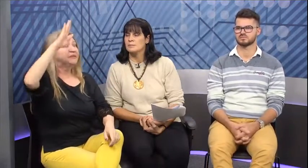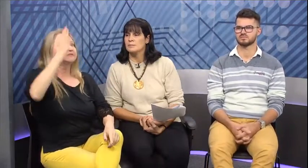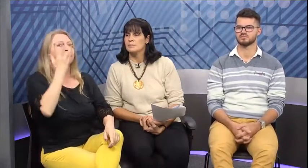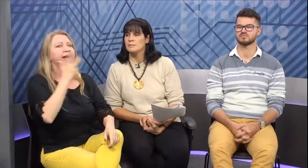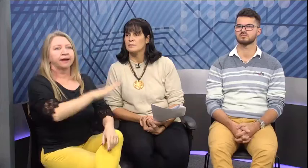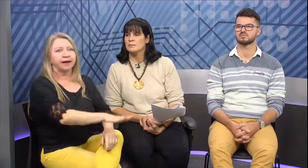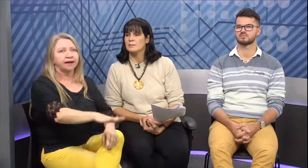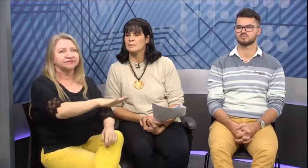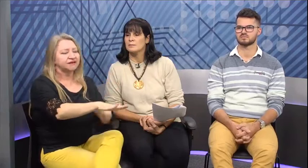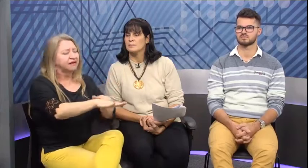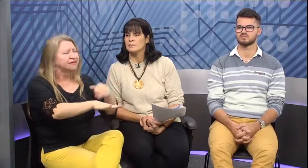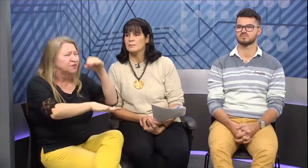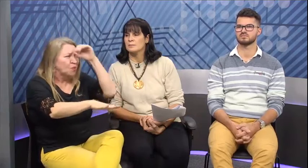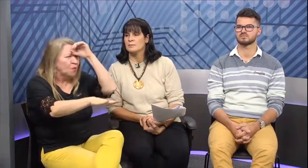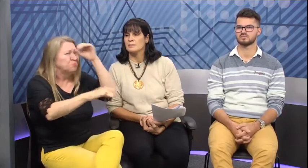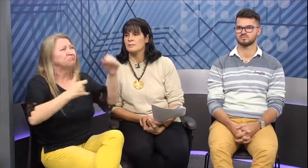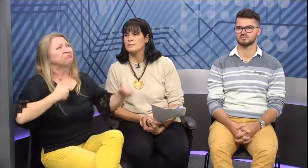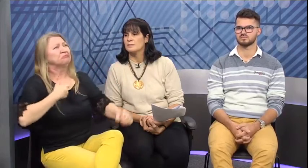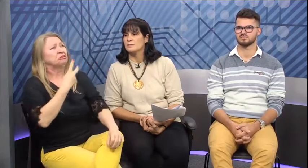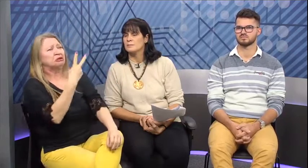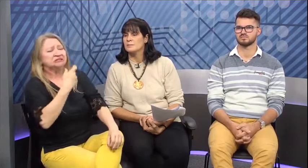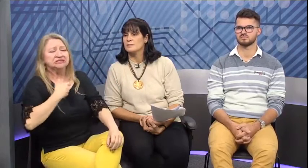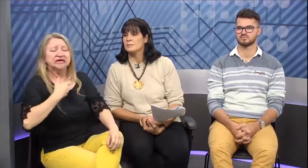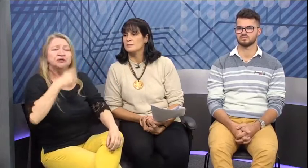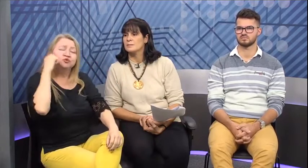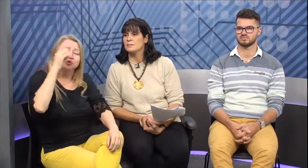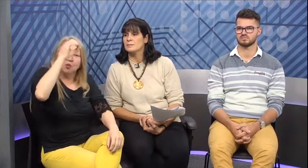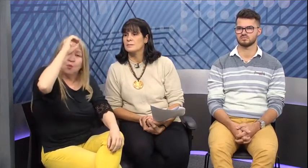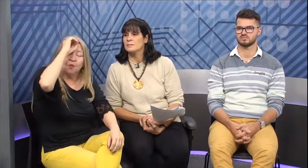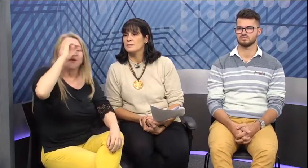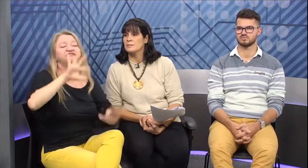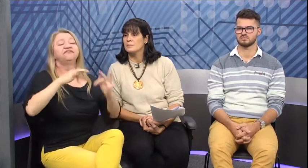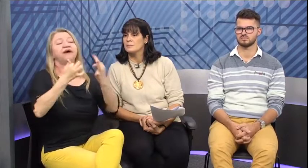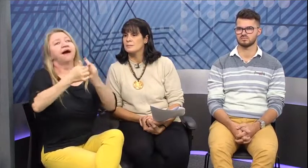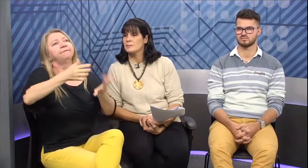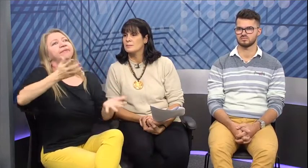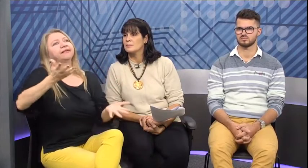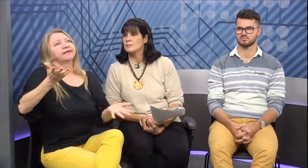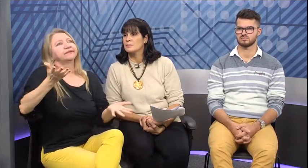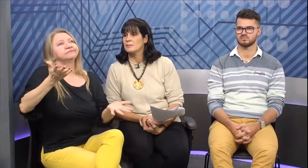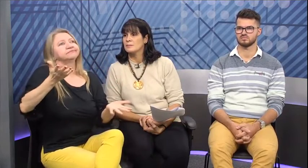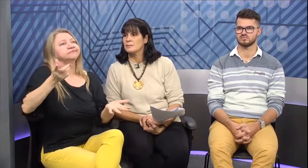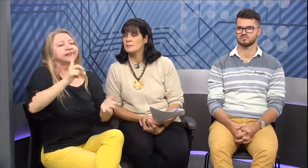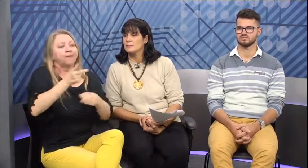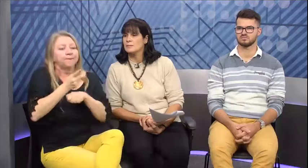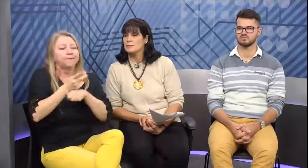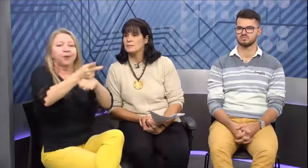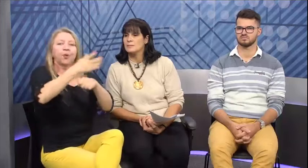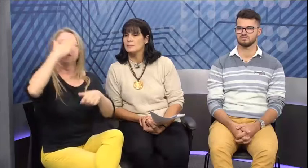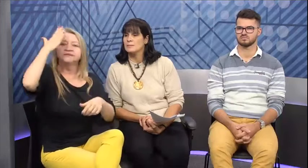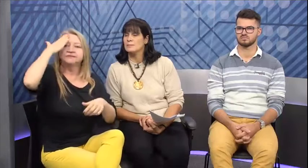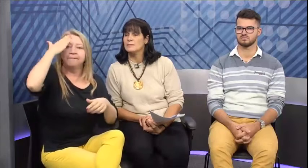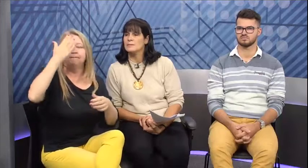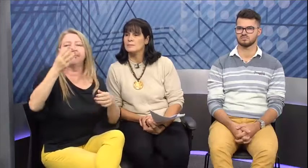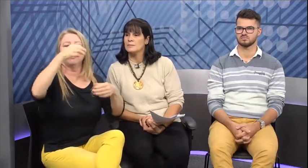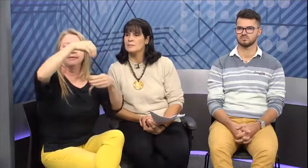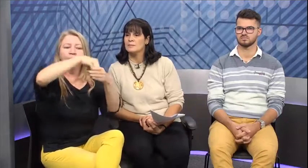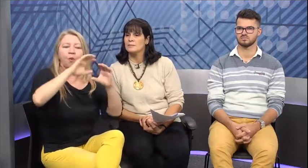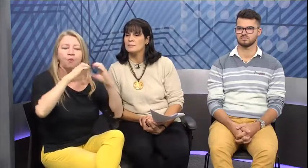significado, né? Principalmente para as crianças que têm 2 anos de idade, né? Não tem escolha ainda, né?